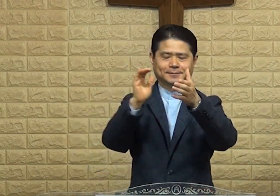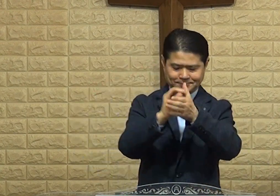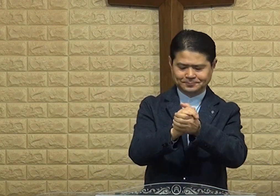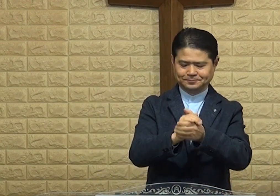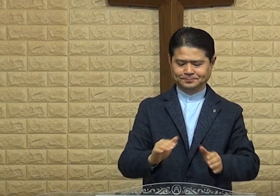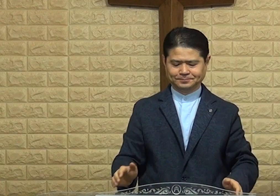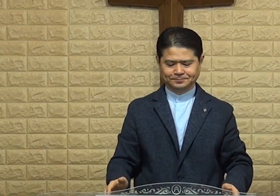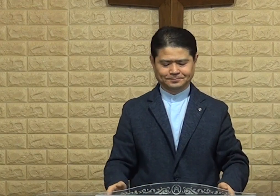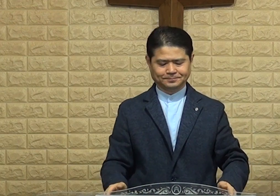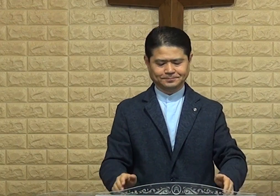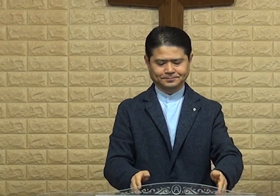바랍니다.